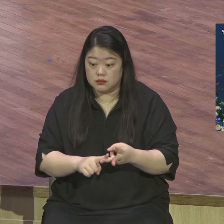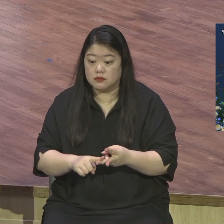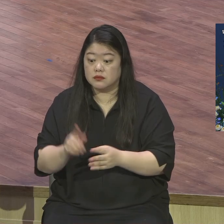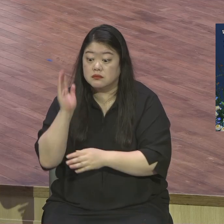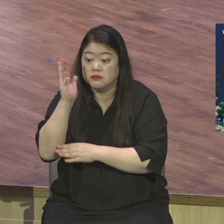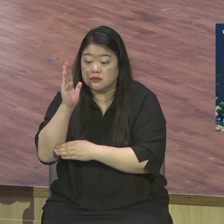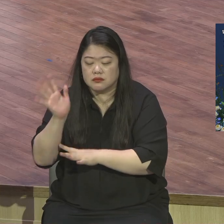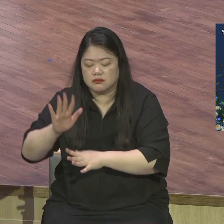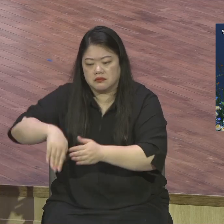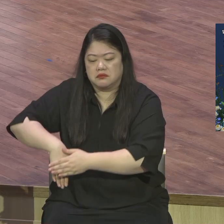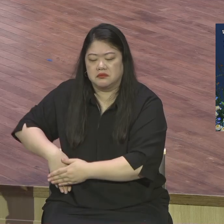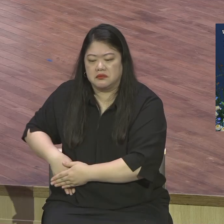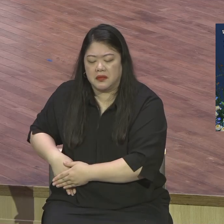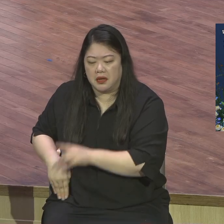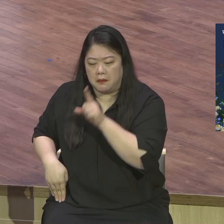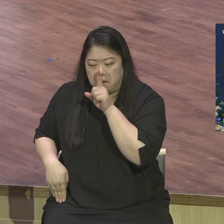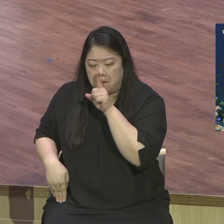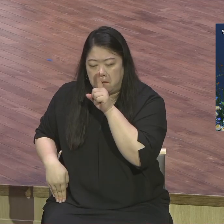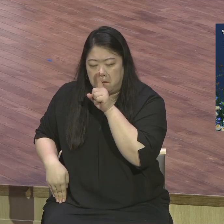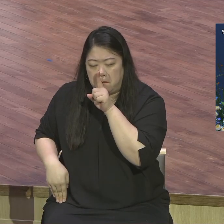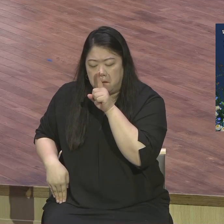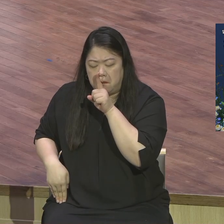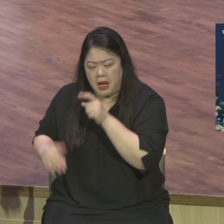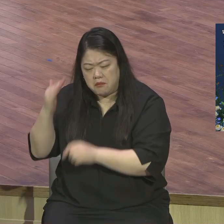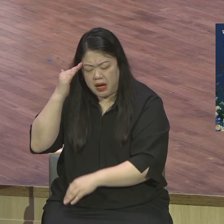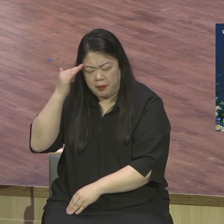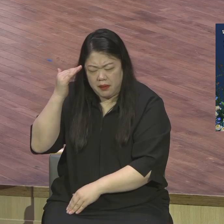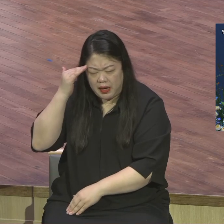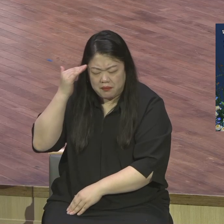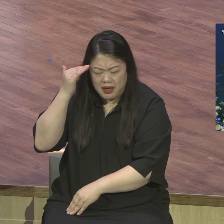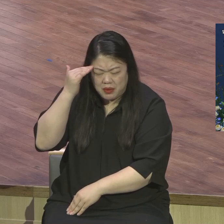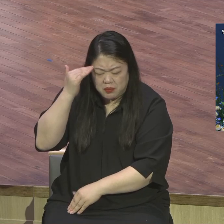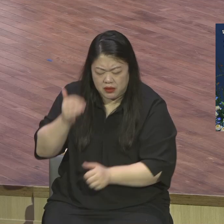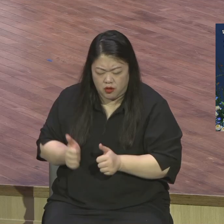되도록 오늘도 이십사지 쉬지 않고 일하고 있다